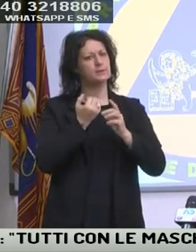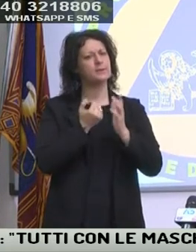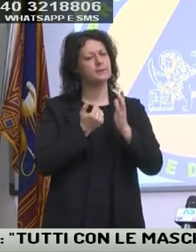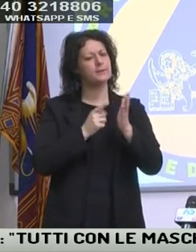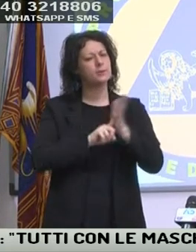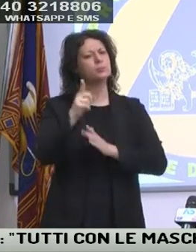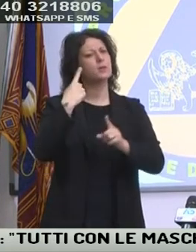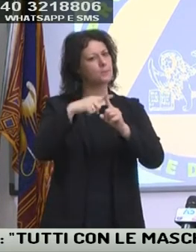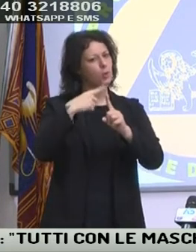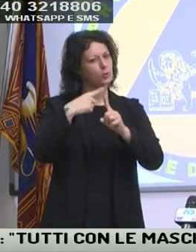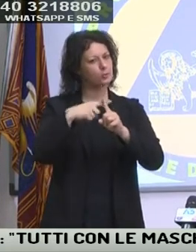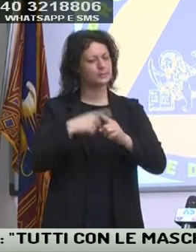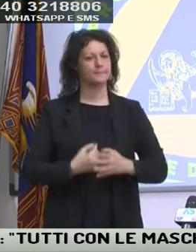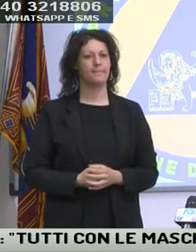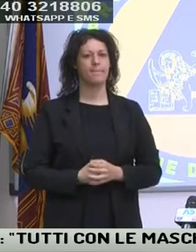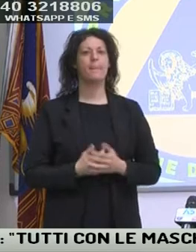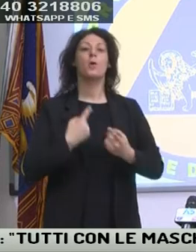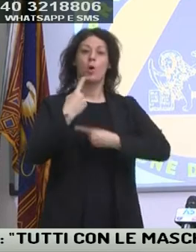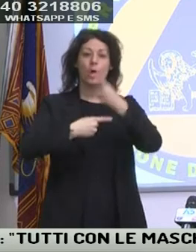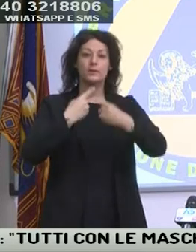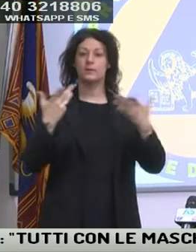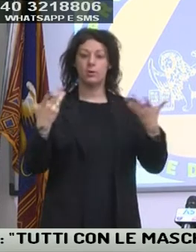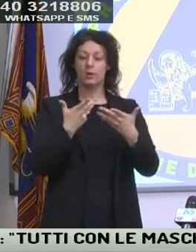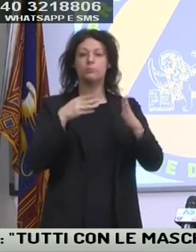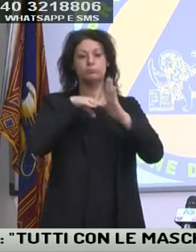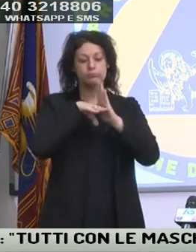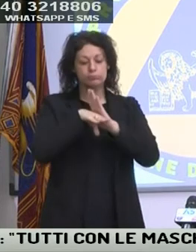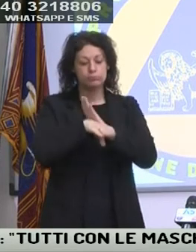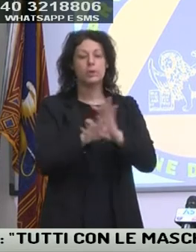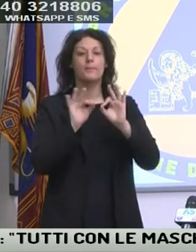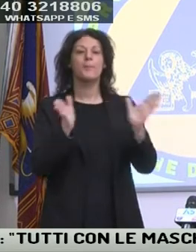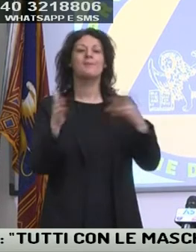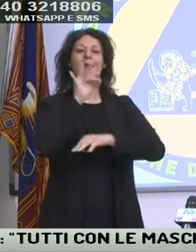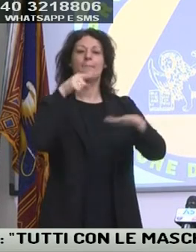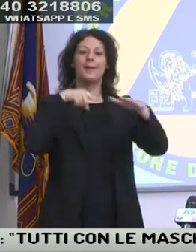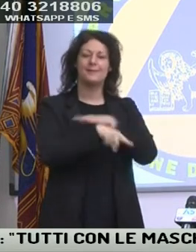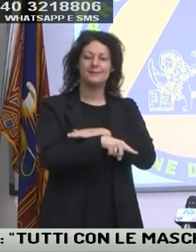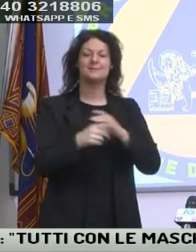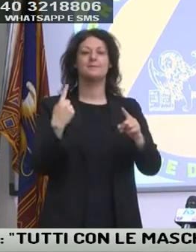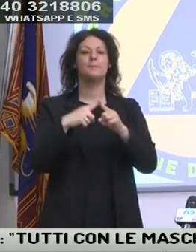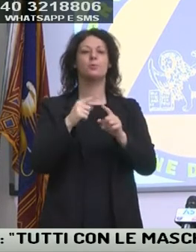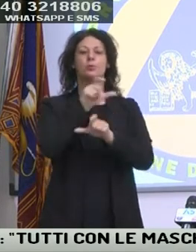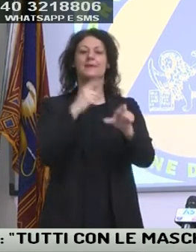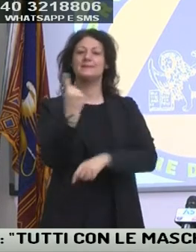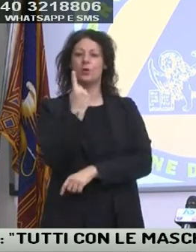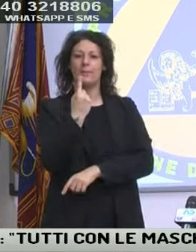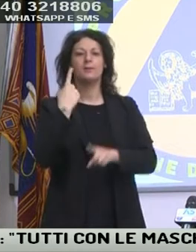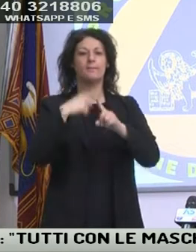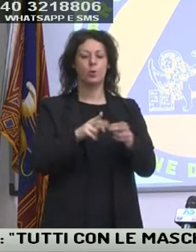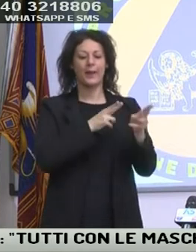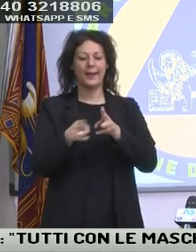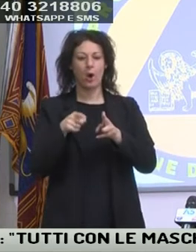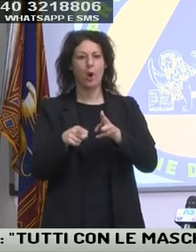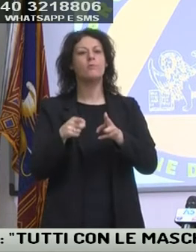continuiamo avere il calo sia sulle terapie intensive che sugli isolamenti che sui